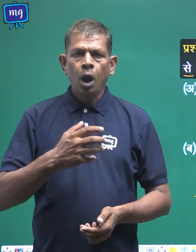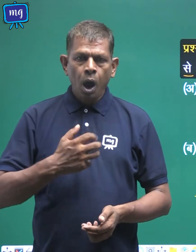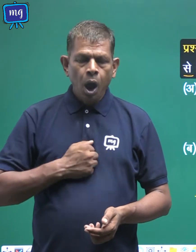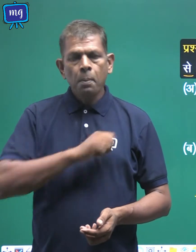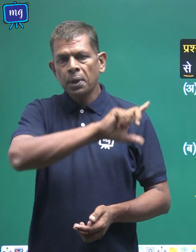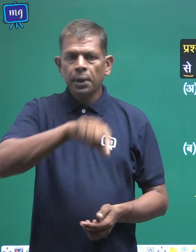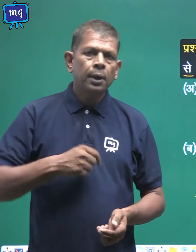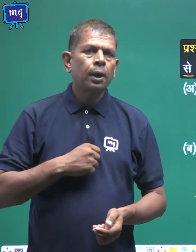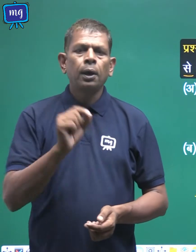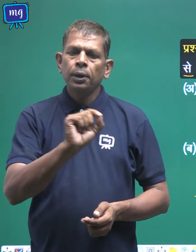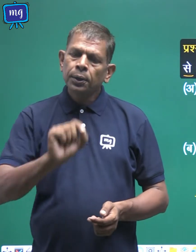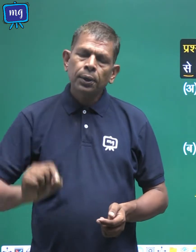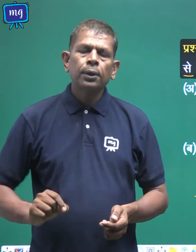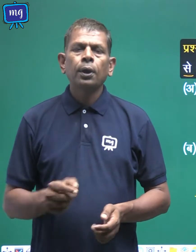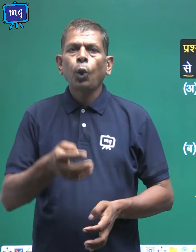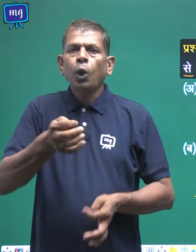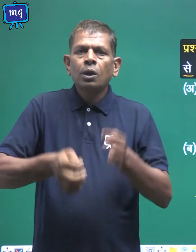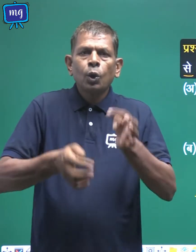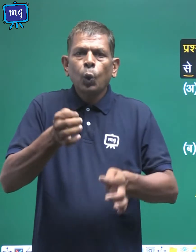लिखेंगे दूध।